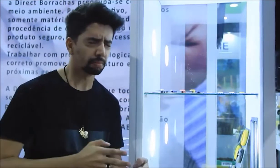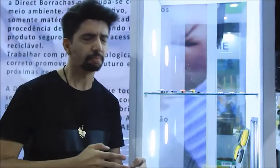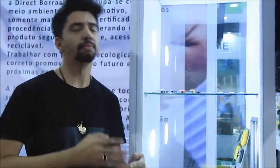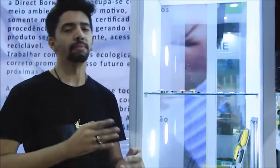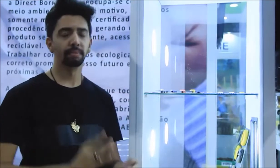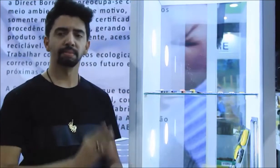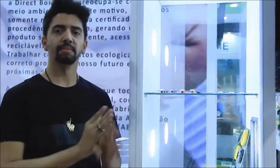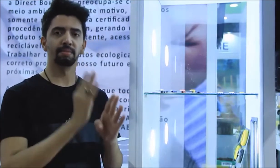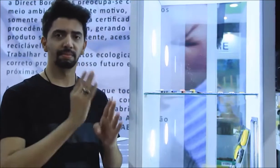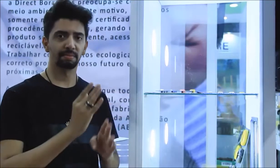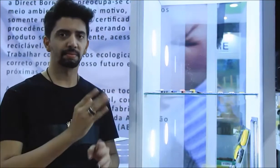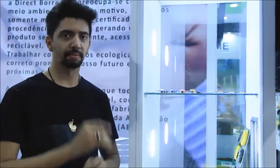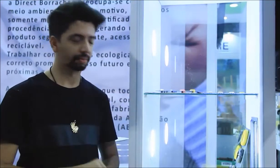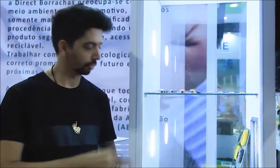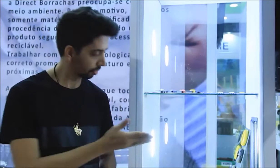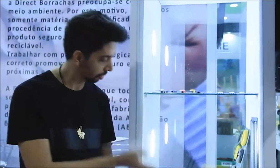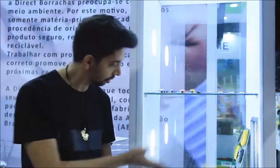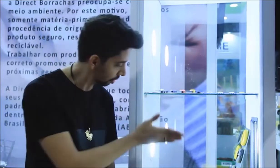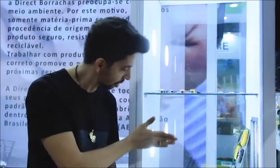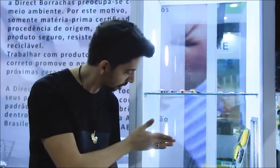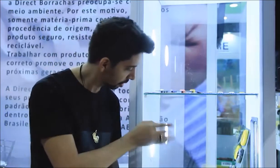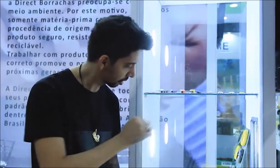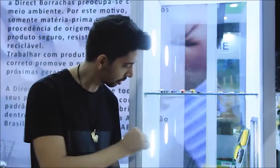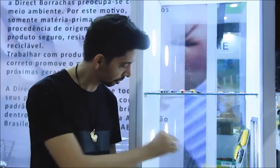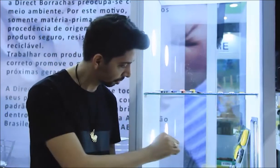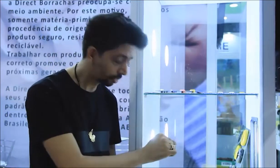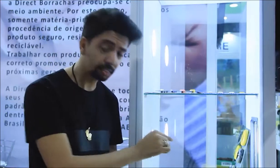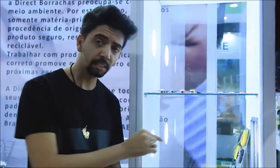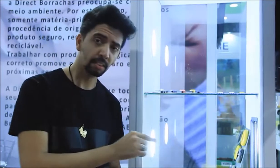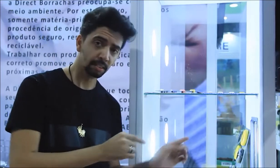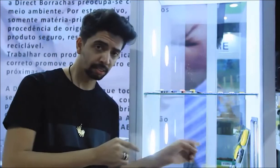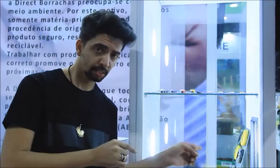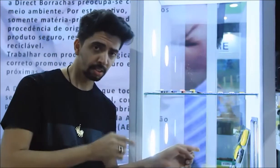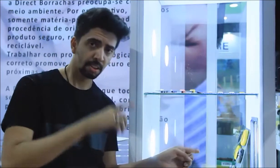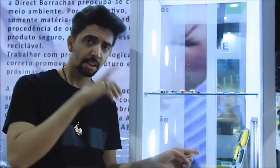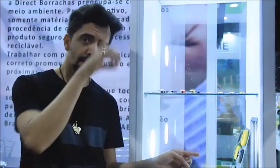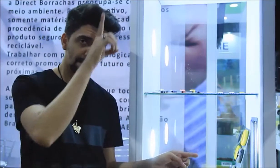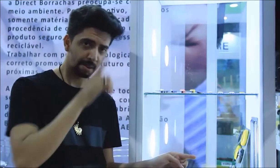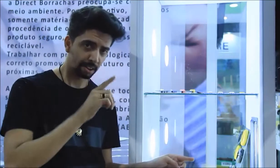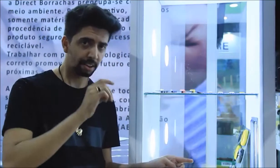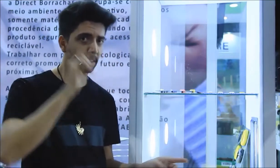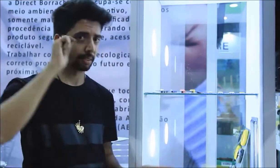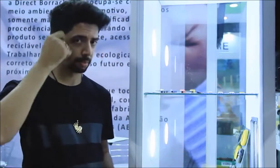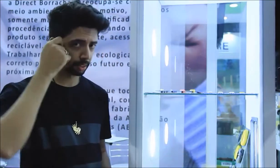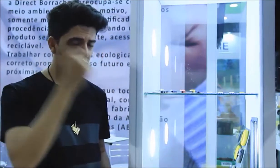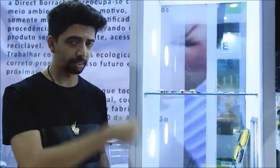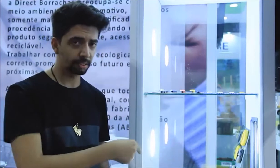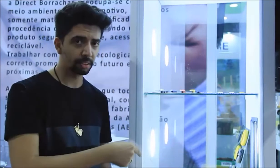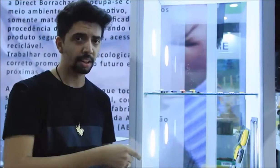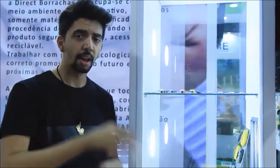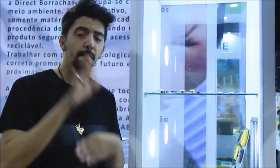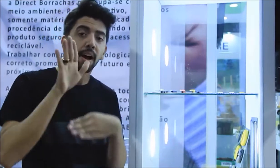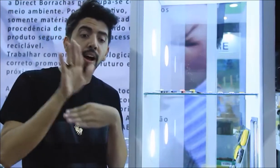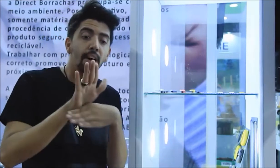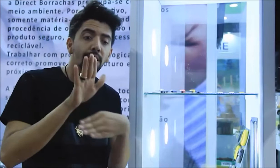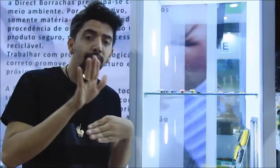seguir. E na parte de trás, amarelo e o preto serve para ajudá-los